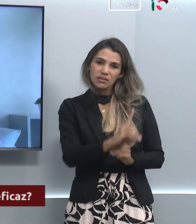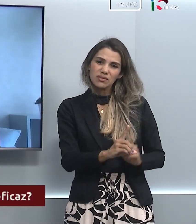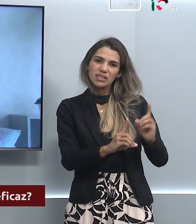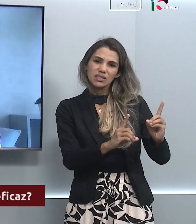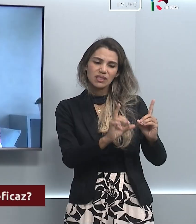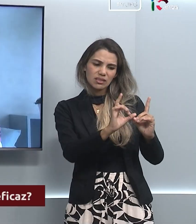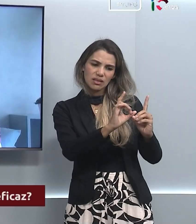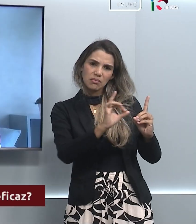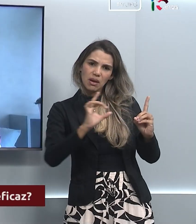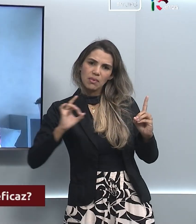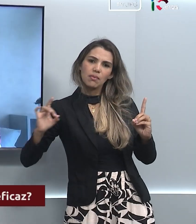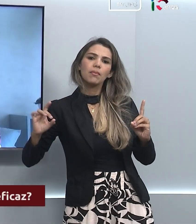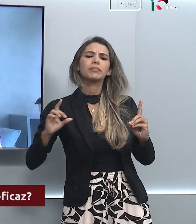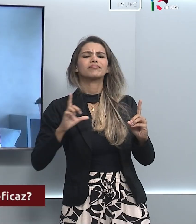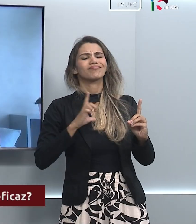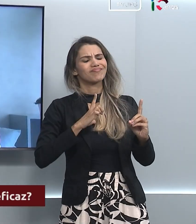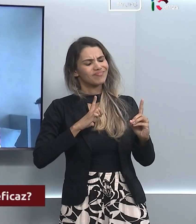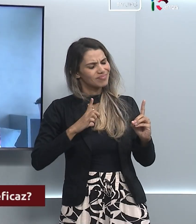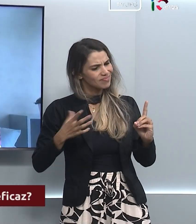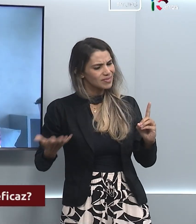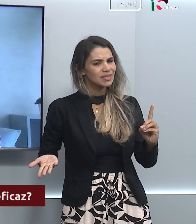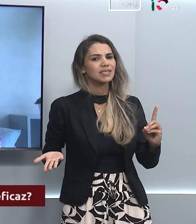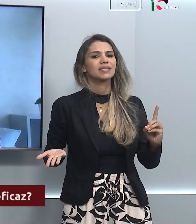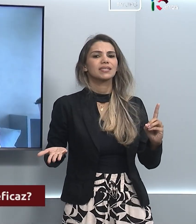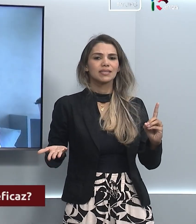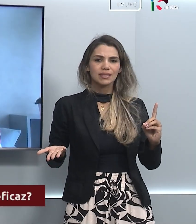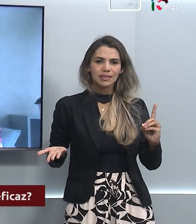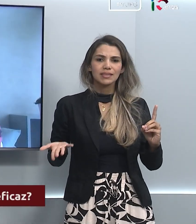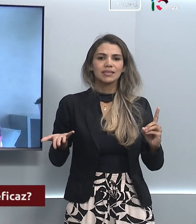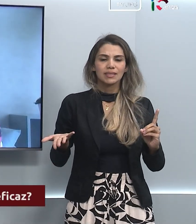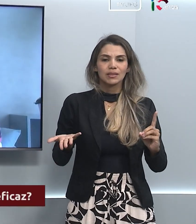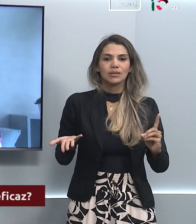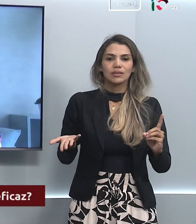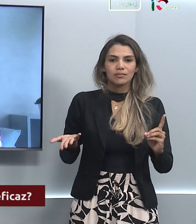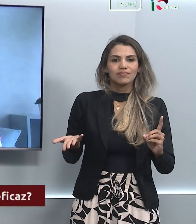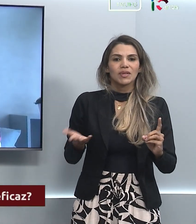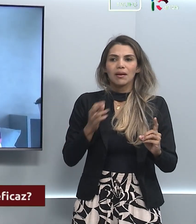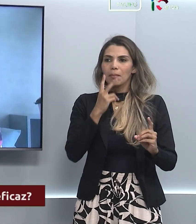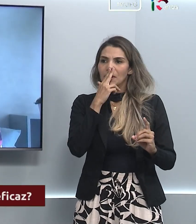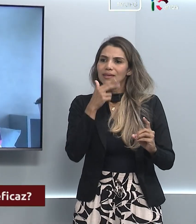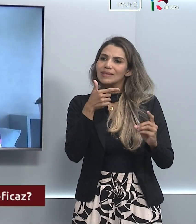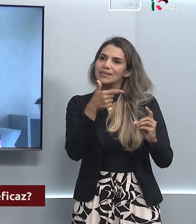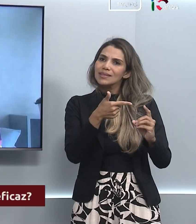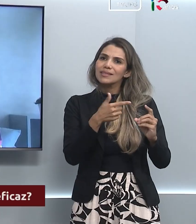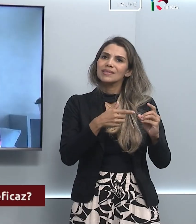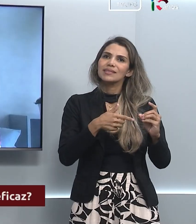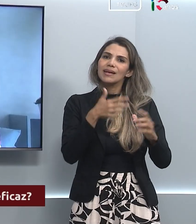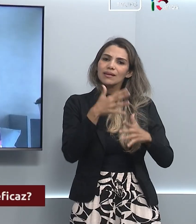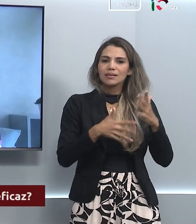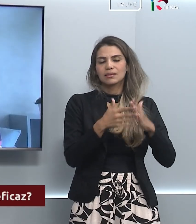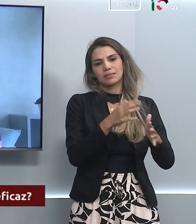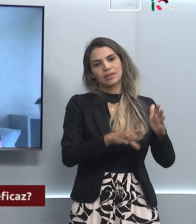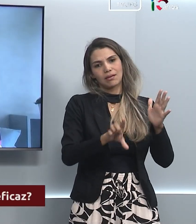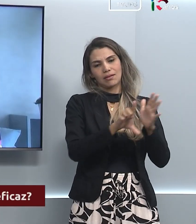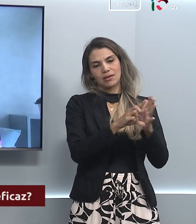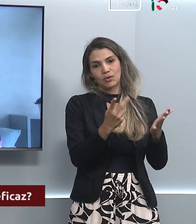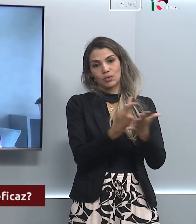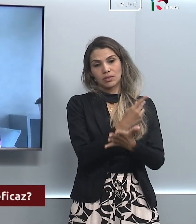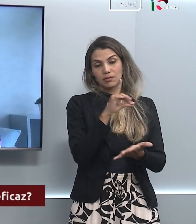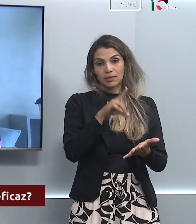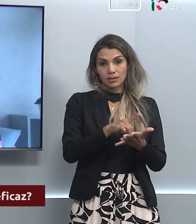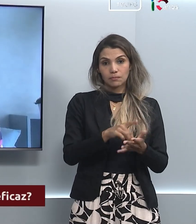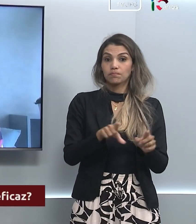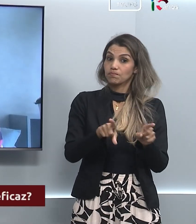das pessoas impede muito do avanço dessa lei. a acessibilidade, ela precisa de